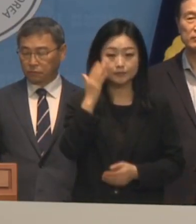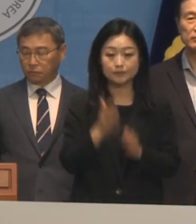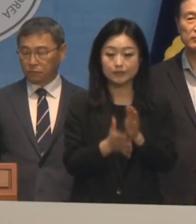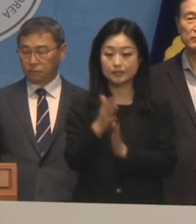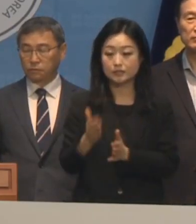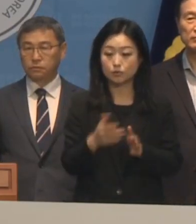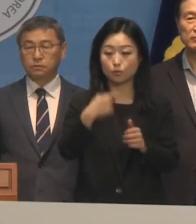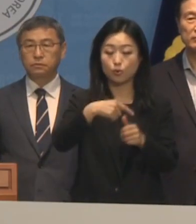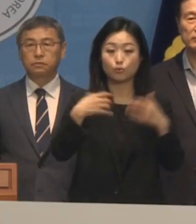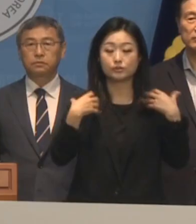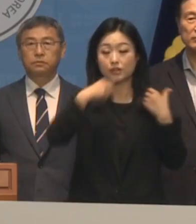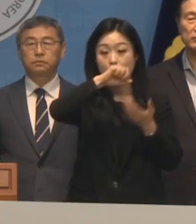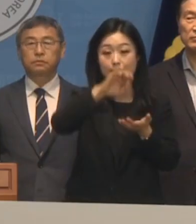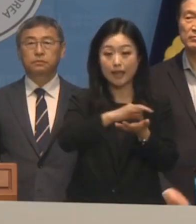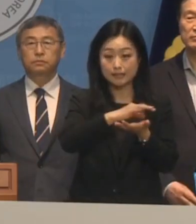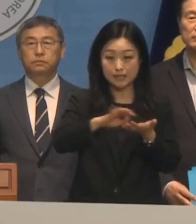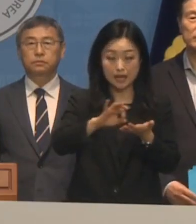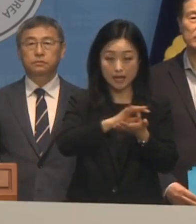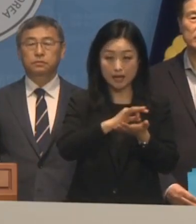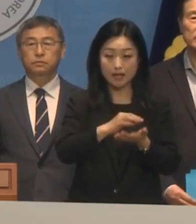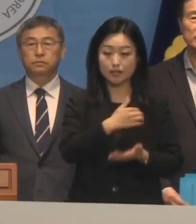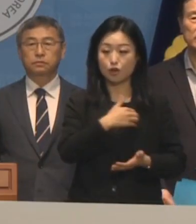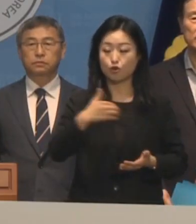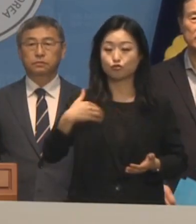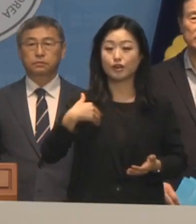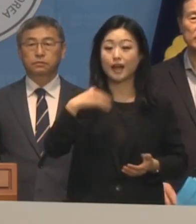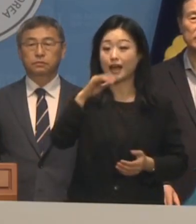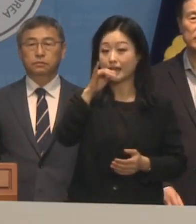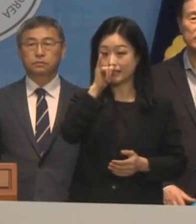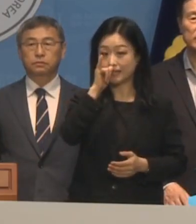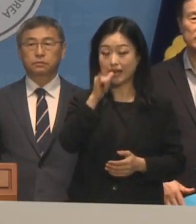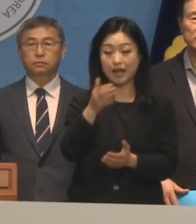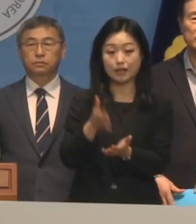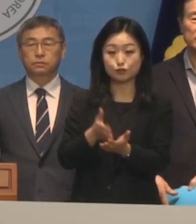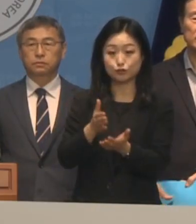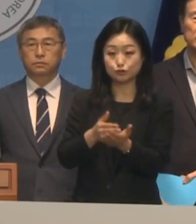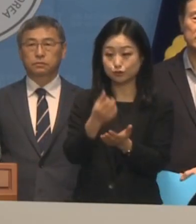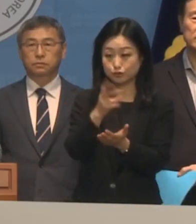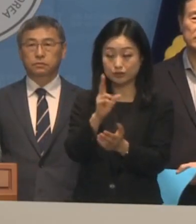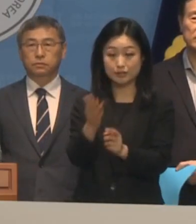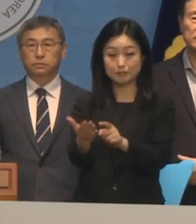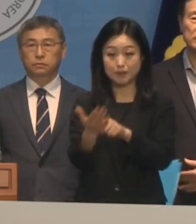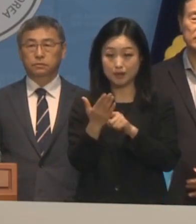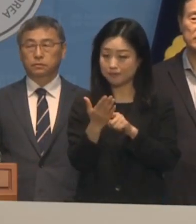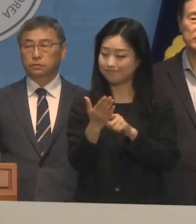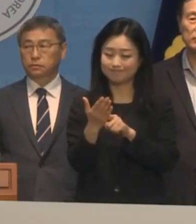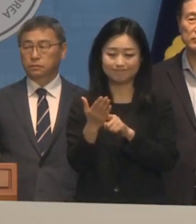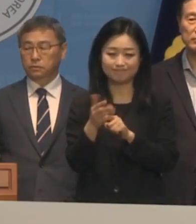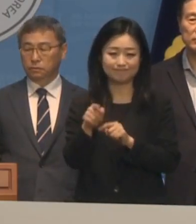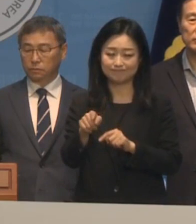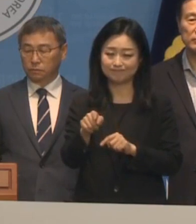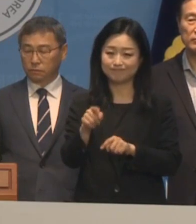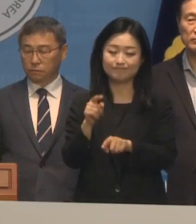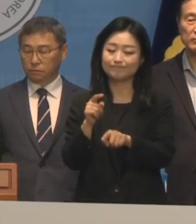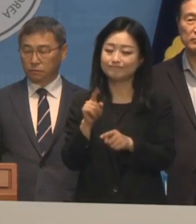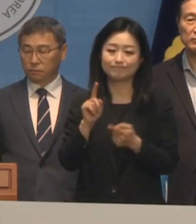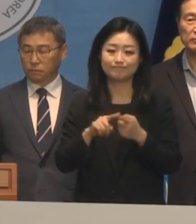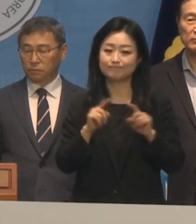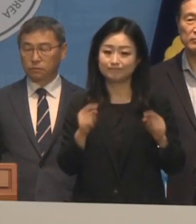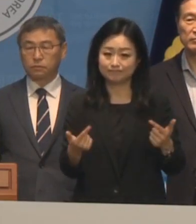지속적으로 발표하고 있습니다. 그중 담배 소비세분 지방교육세 일몰은